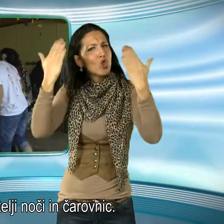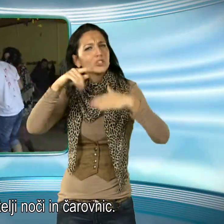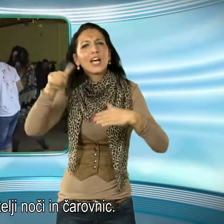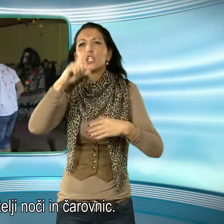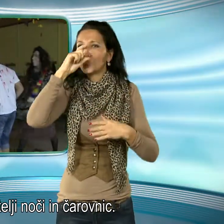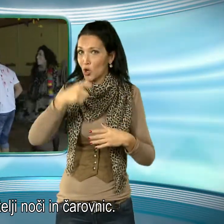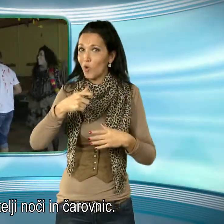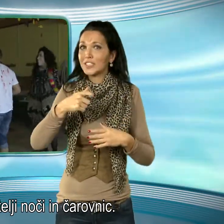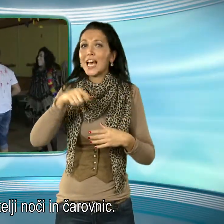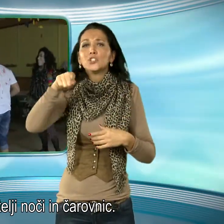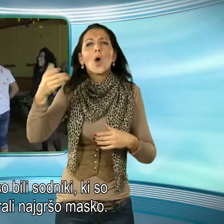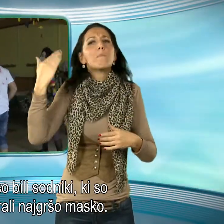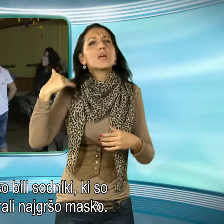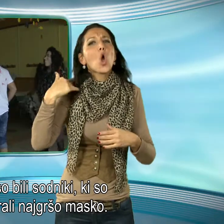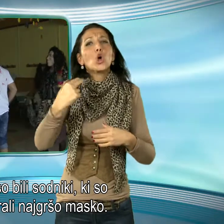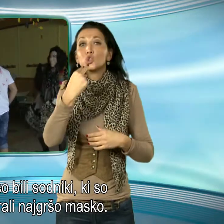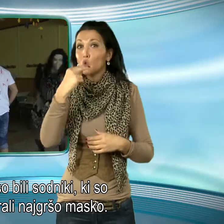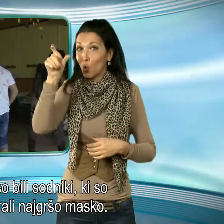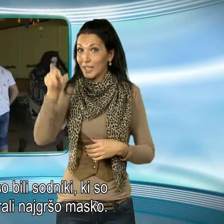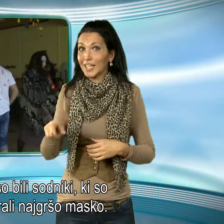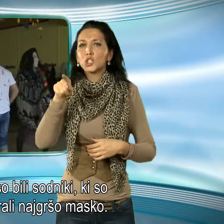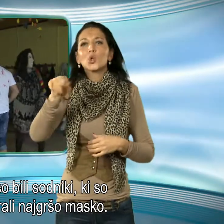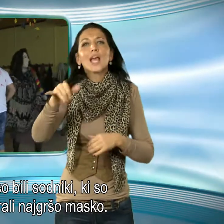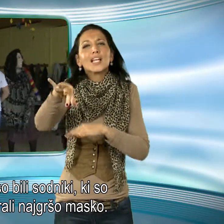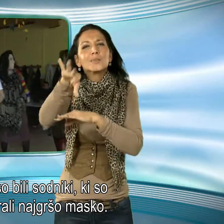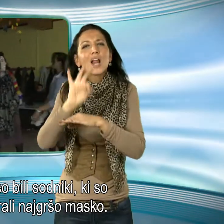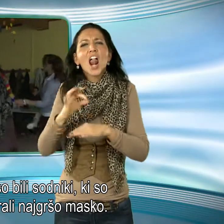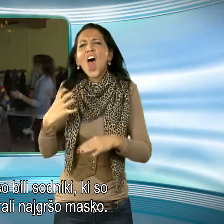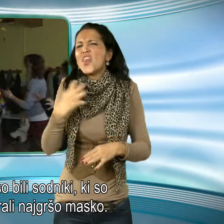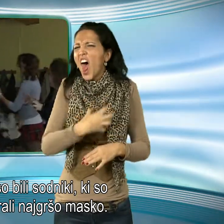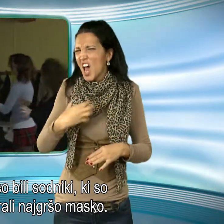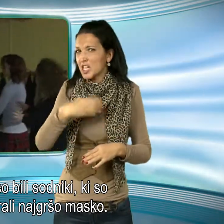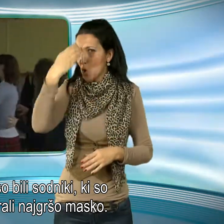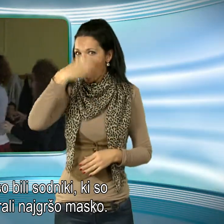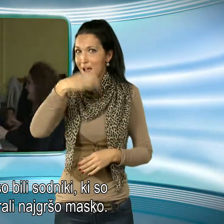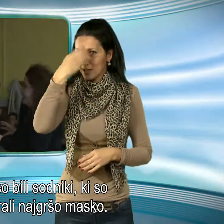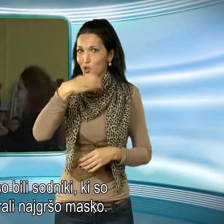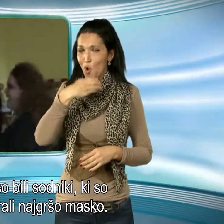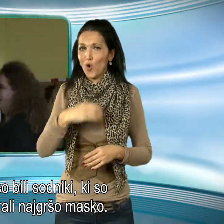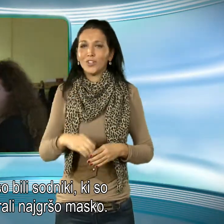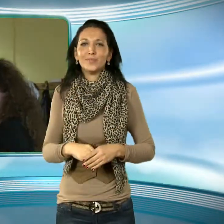čarovnic. Ti so bili sodniki, ki so izbrali najgršo masko.